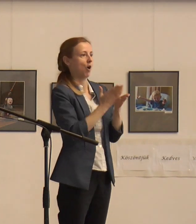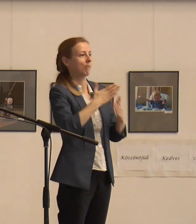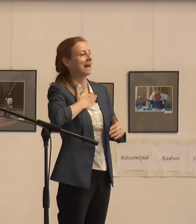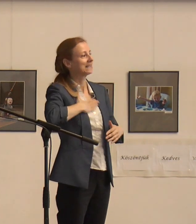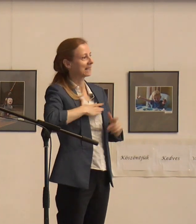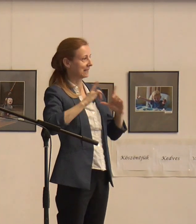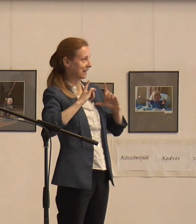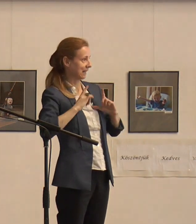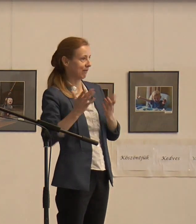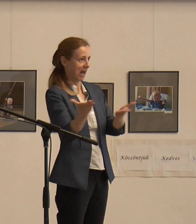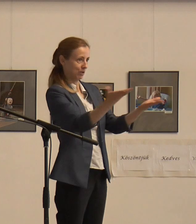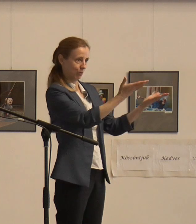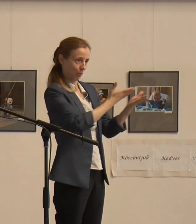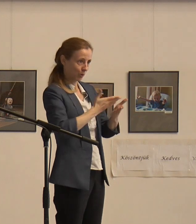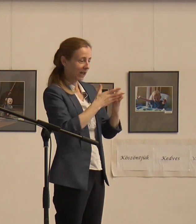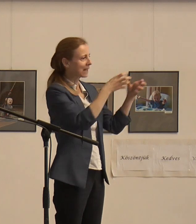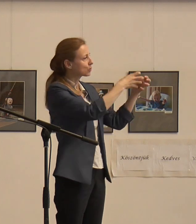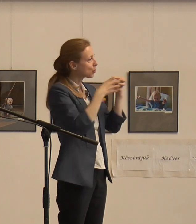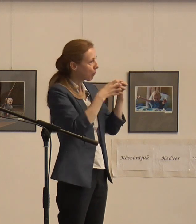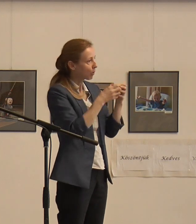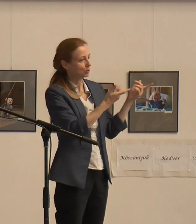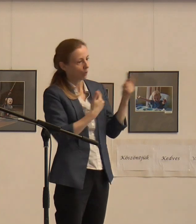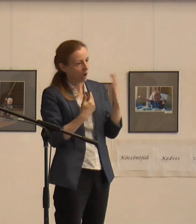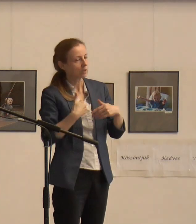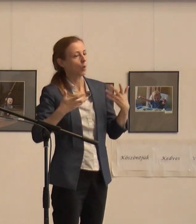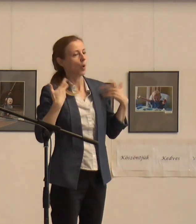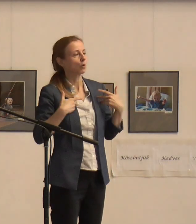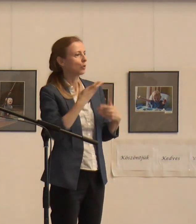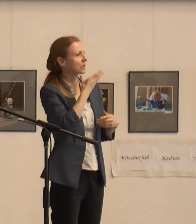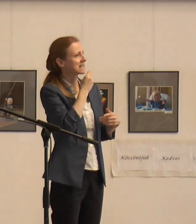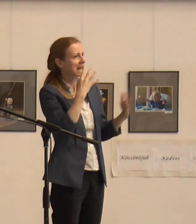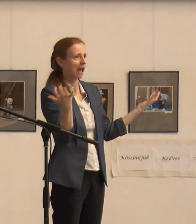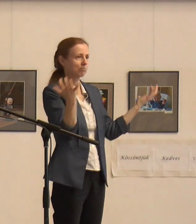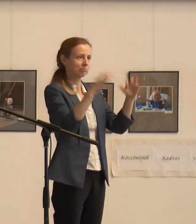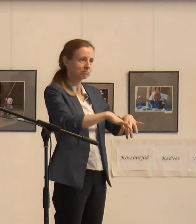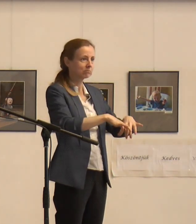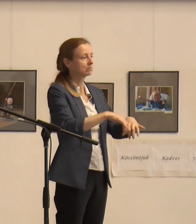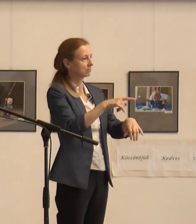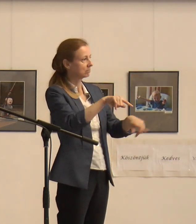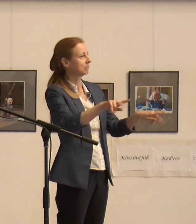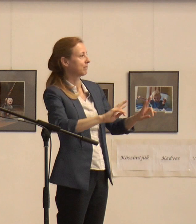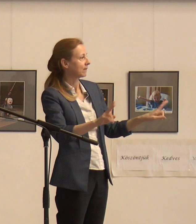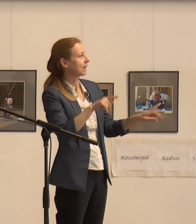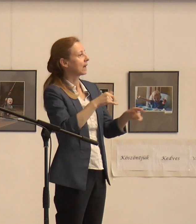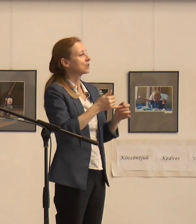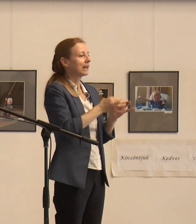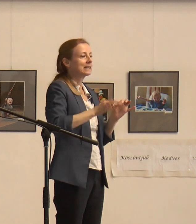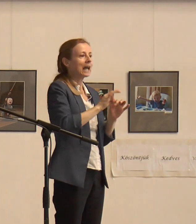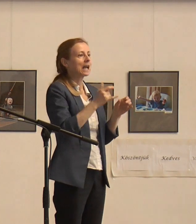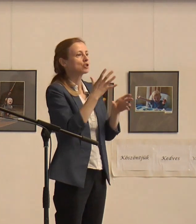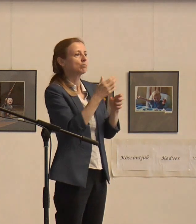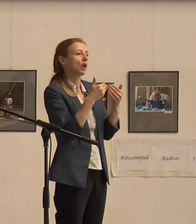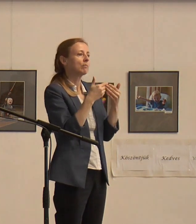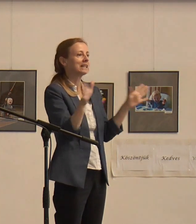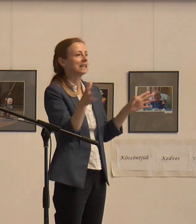várjuk önöket, mint a csoportokat, és nagyon örülünk annak, hogy ilyen szép számon megjelentek most is, és teljes nyitvatartási